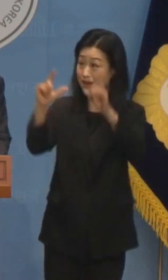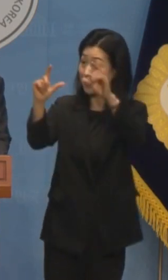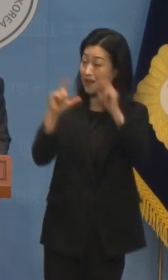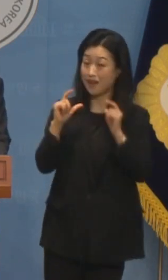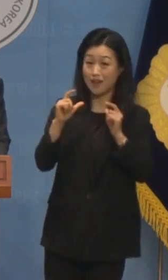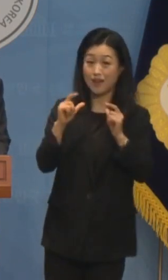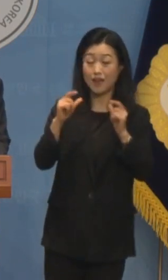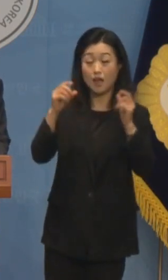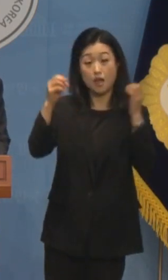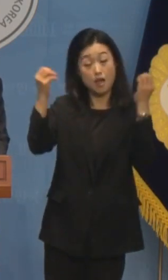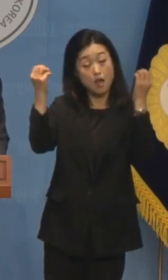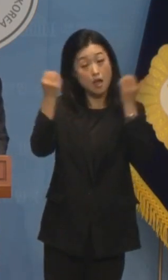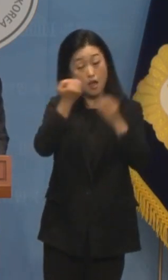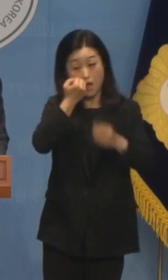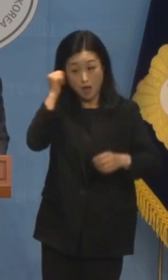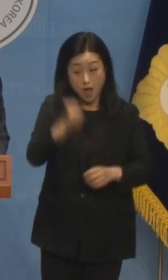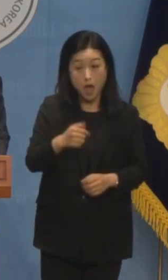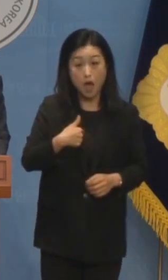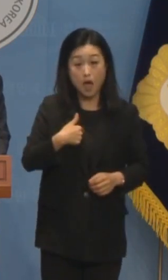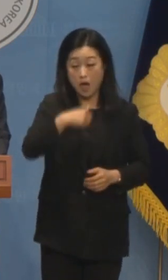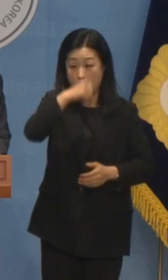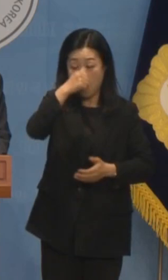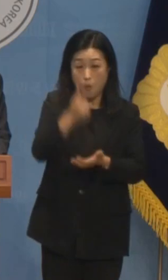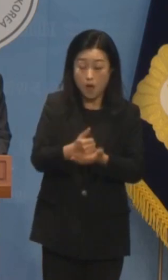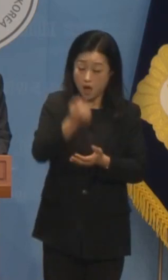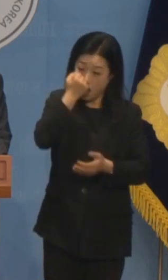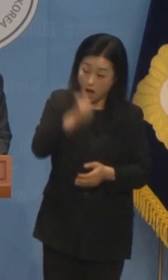묘사하면서 낙인 찍고 있습니다.